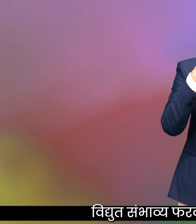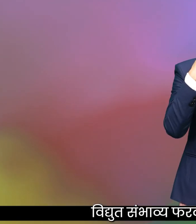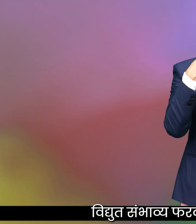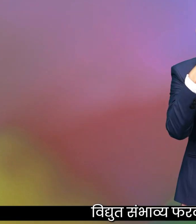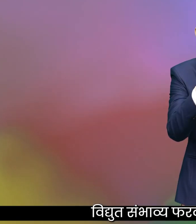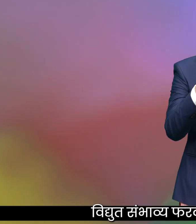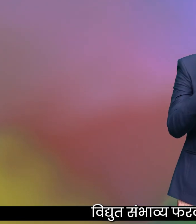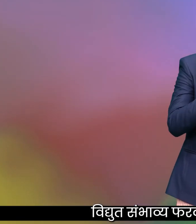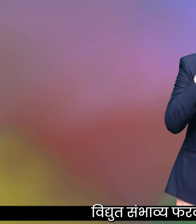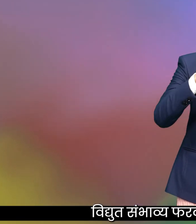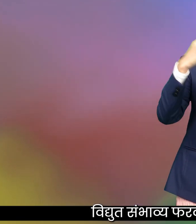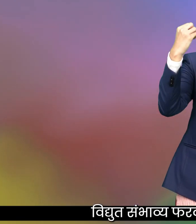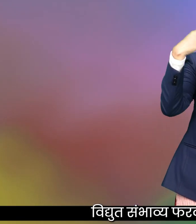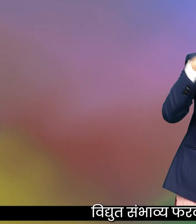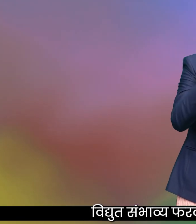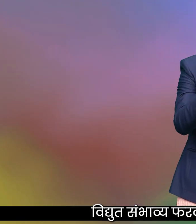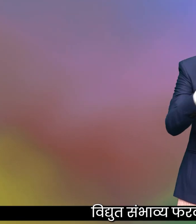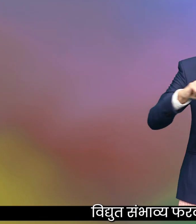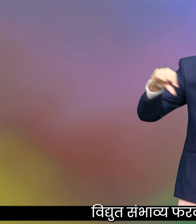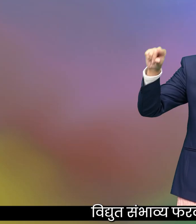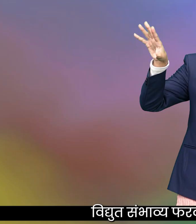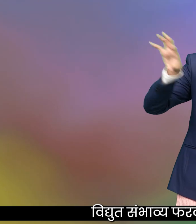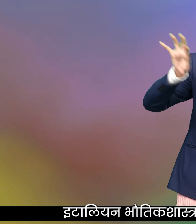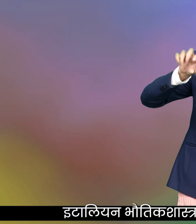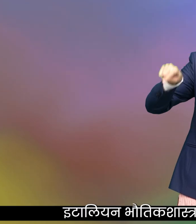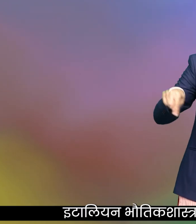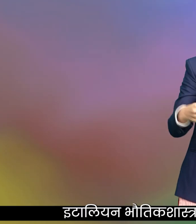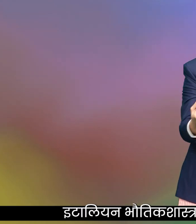विद्युत संभाव्य फरकाची SI एकक व्होल्ट V आहे.